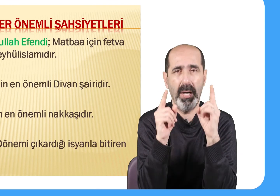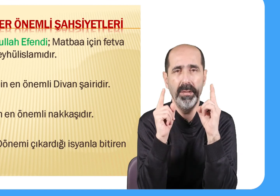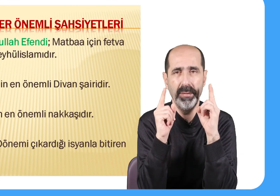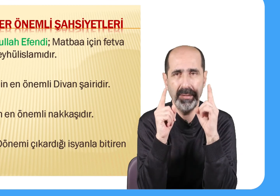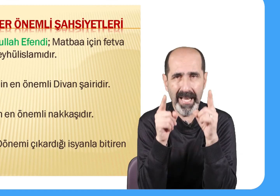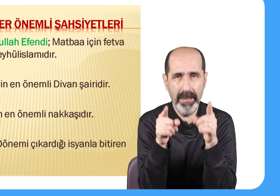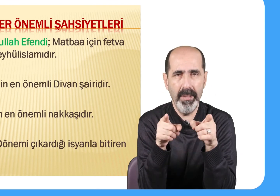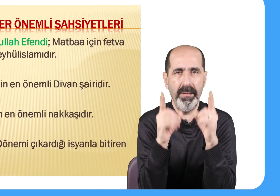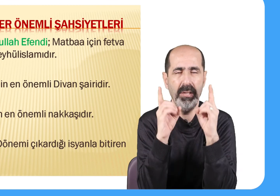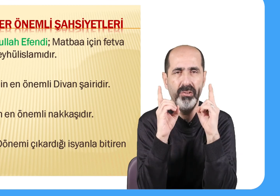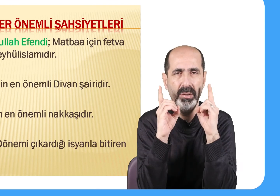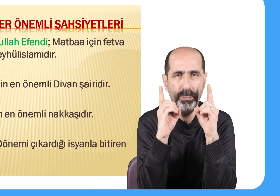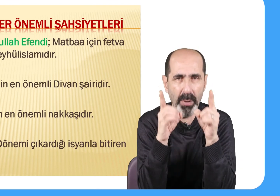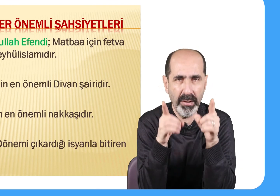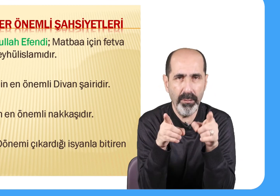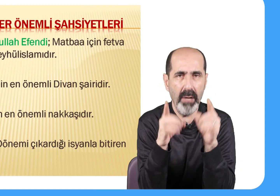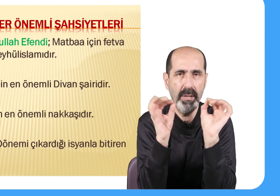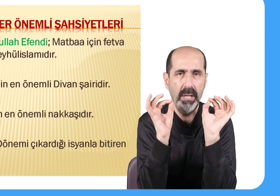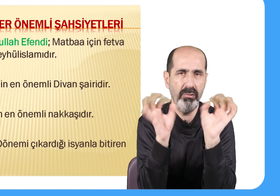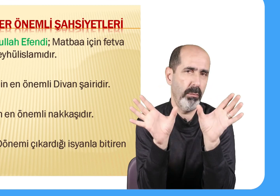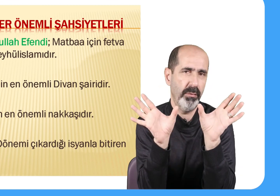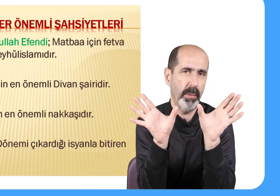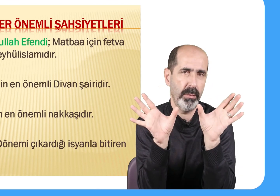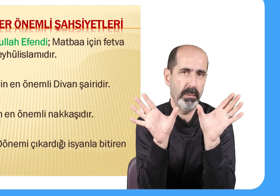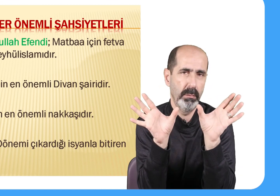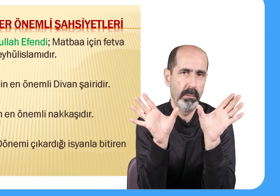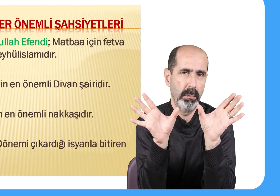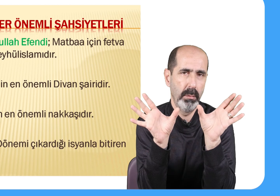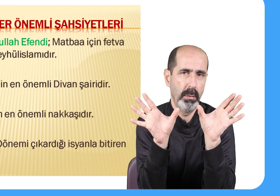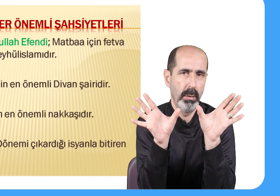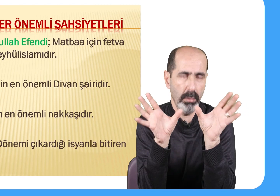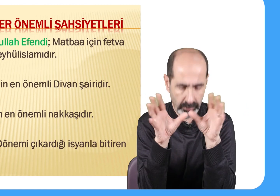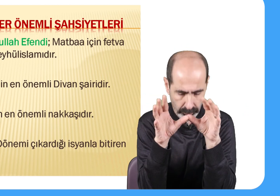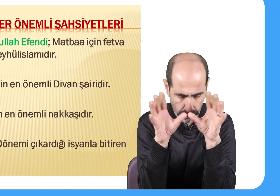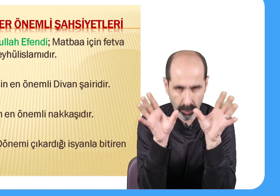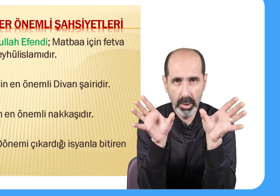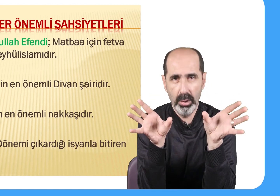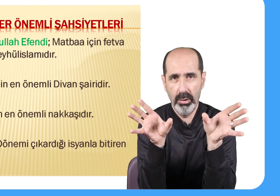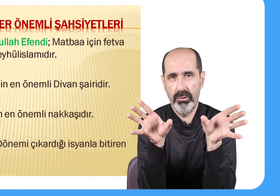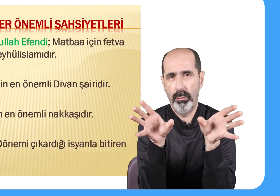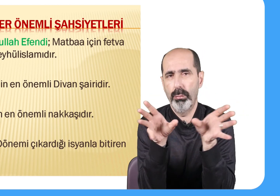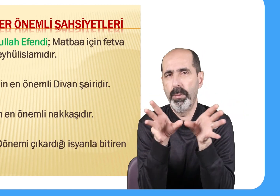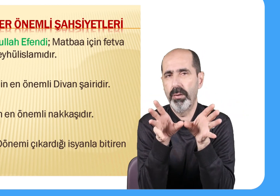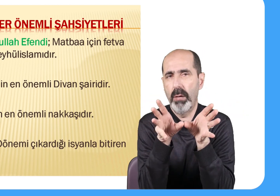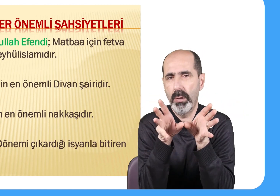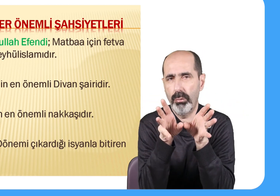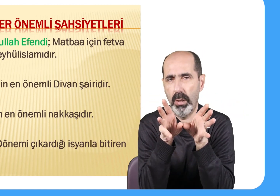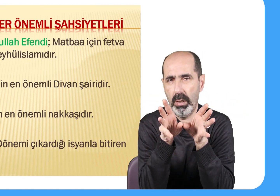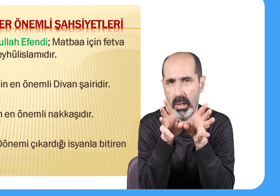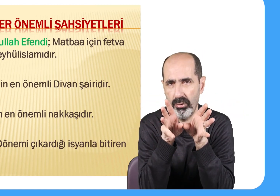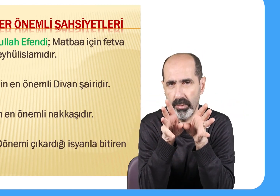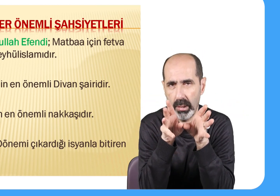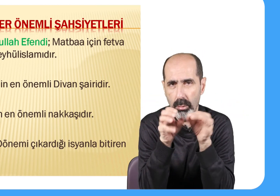matbaanın gelmesi için fetva veren çevresi alır Ama bazen çok cesur bir